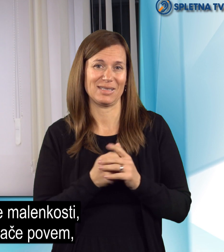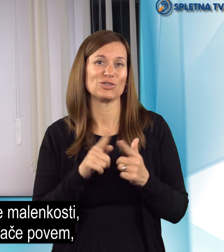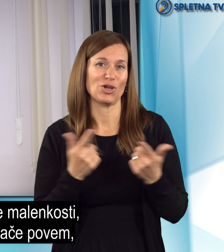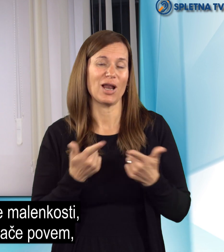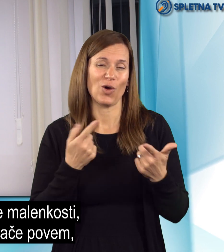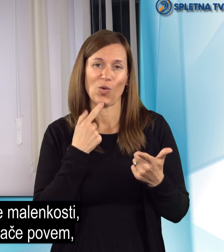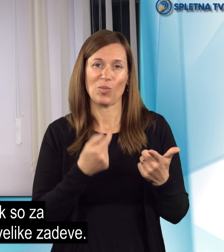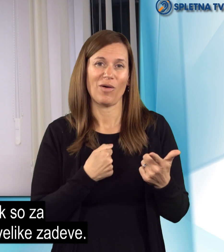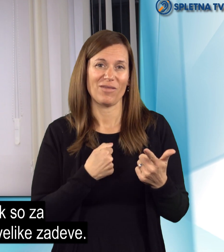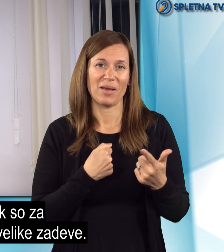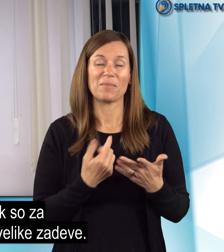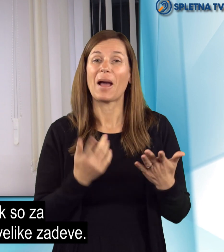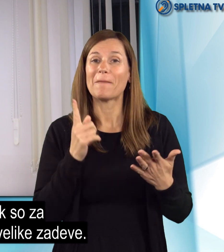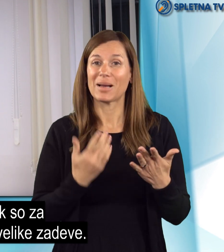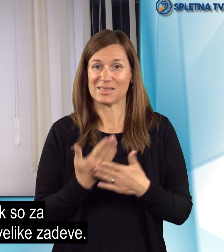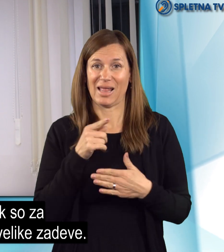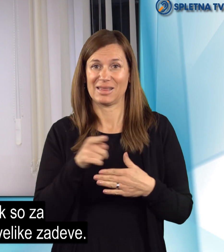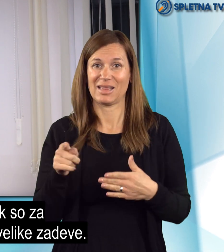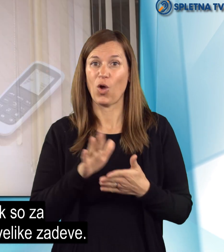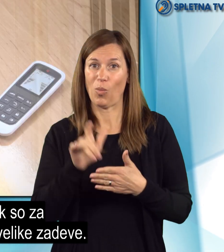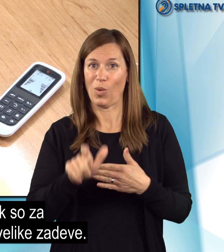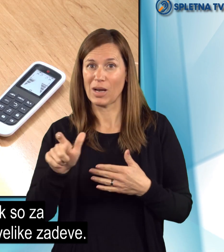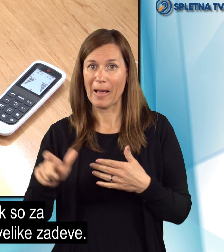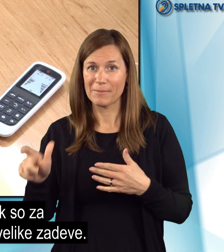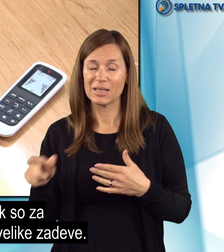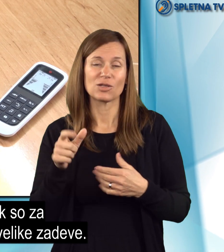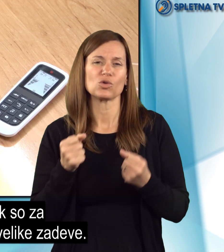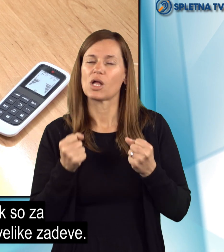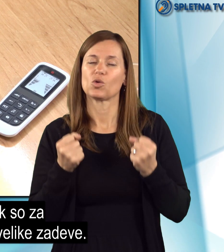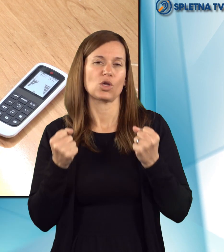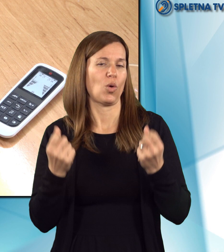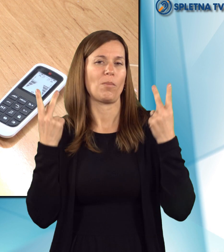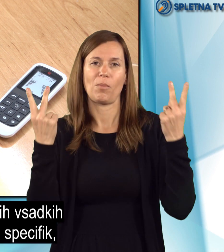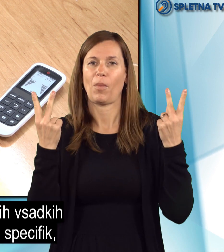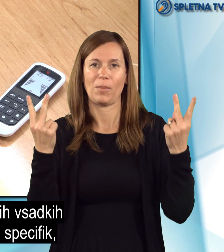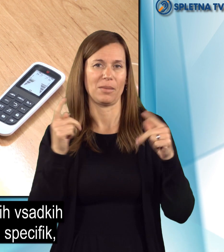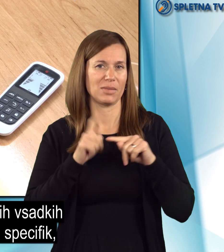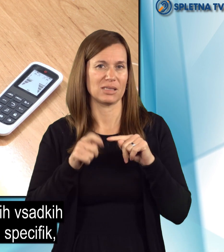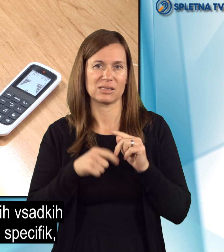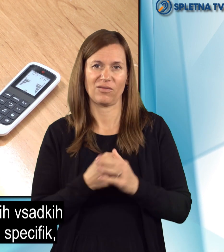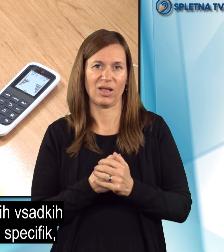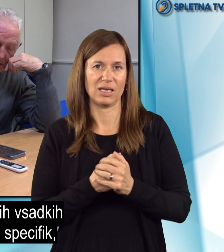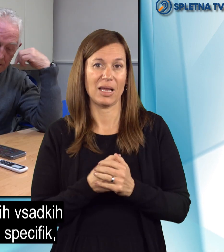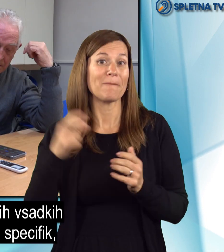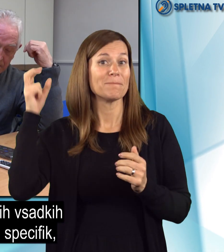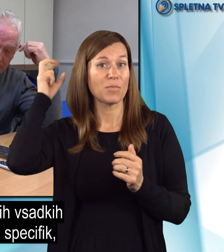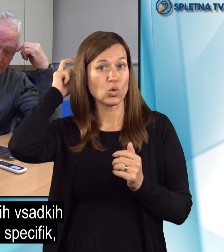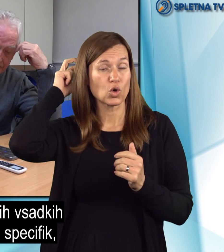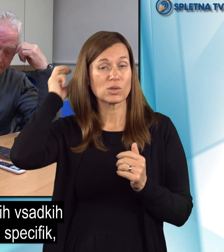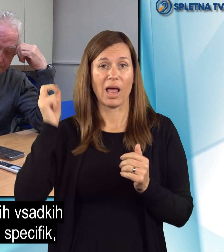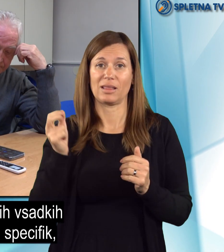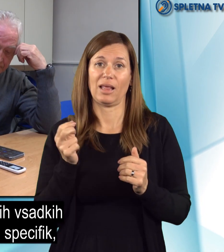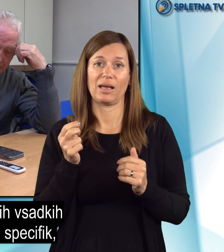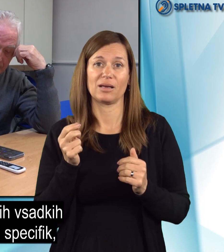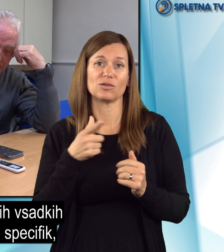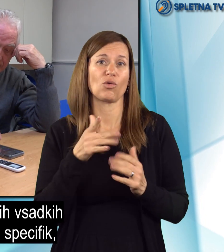po domače povem, ampak za te uporabnike so to zelo velike zadeve. V polževih